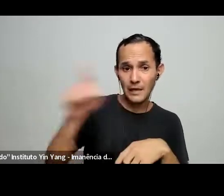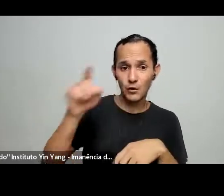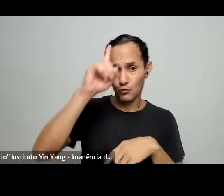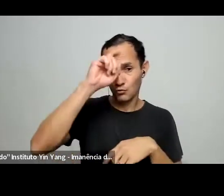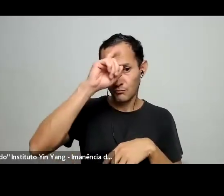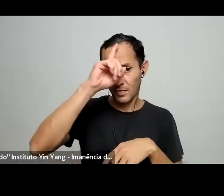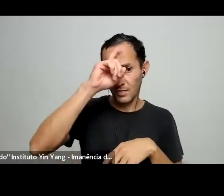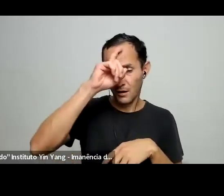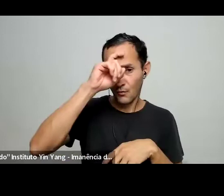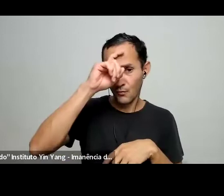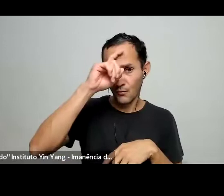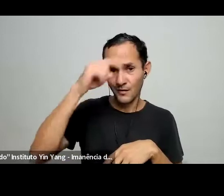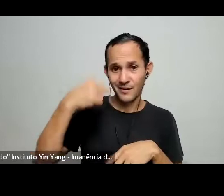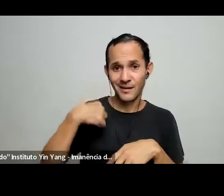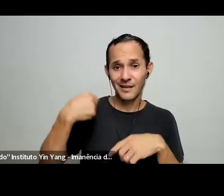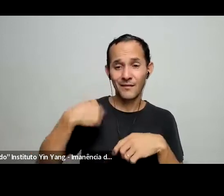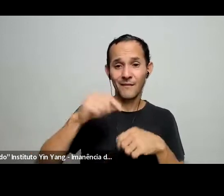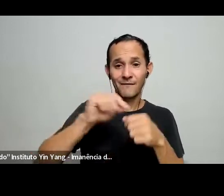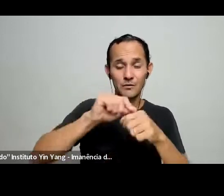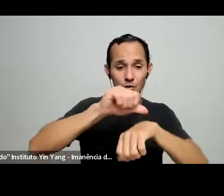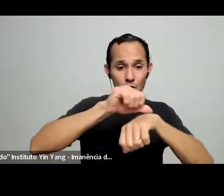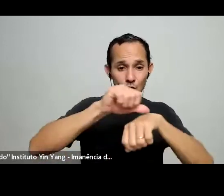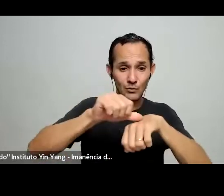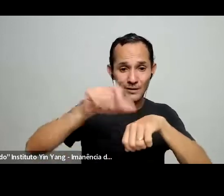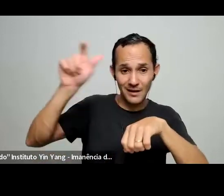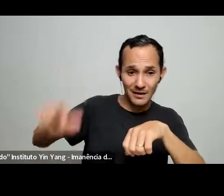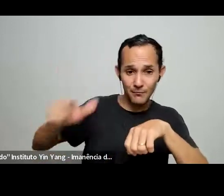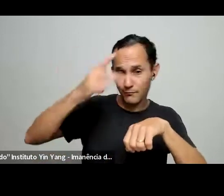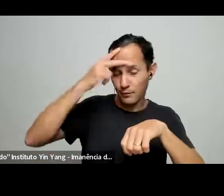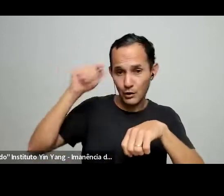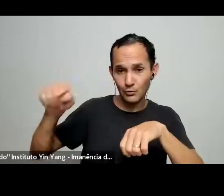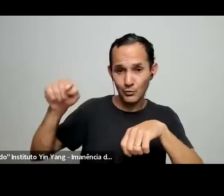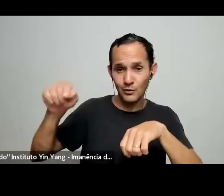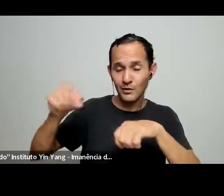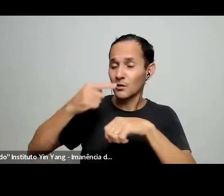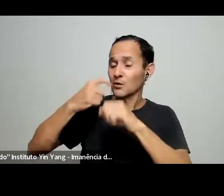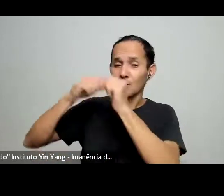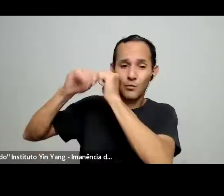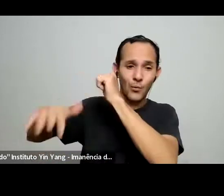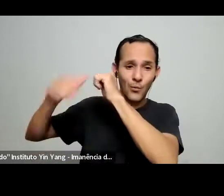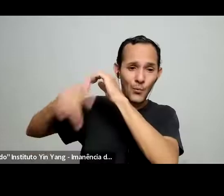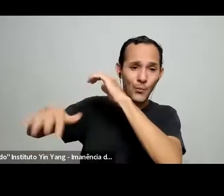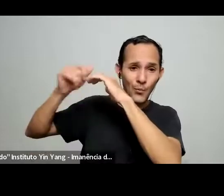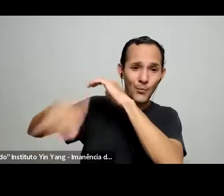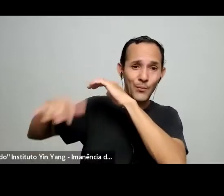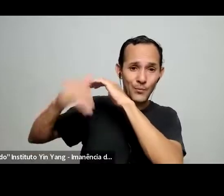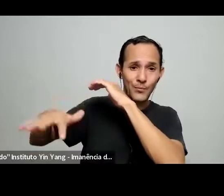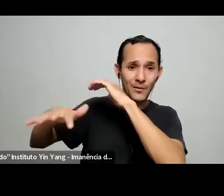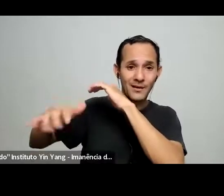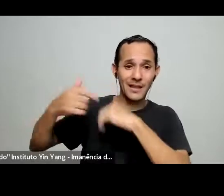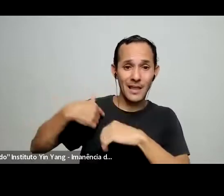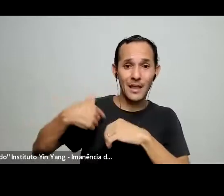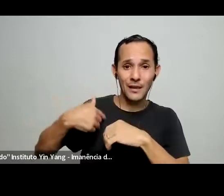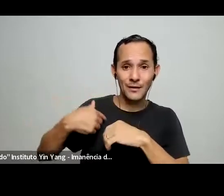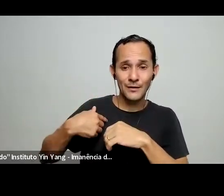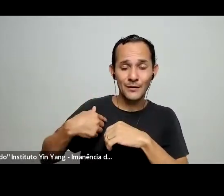e aí, porque eu teria uma cirurgia de uma paciente que está perdendo muito sangue, e que eu segurei um